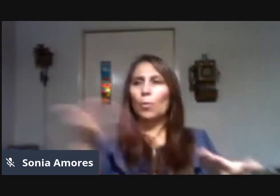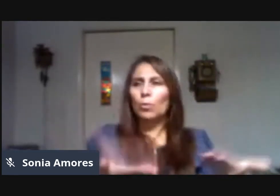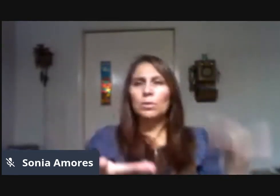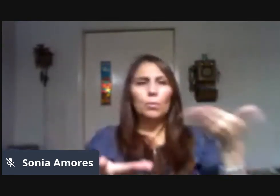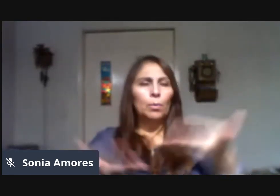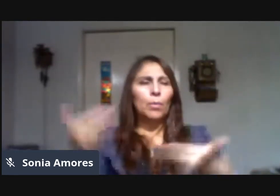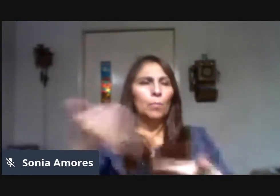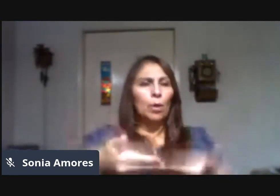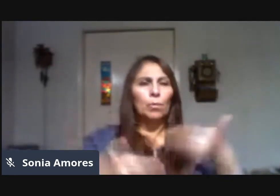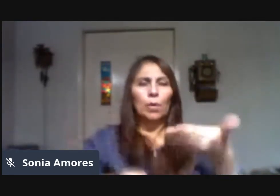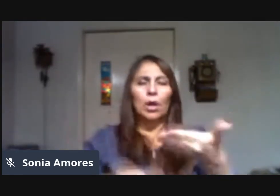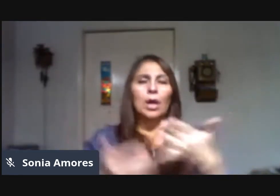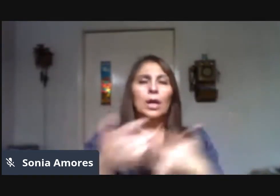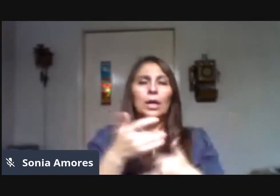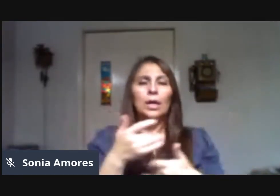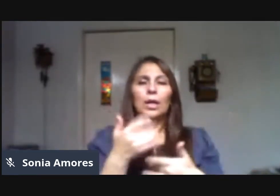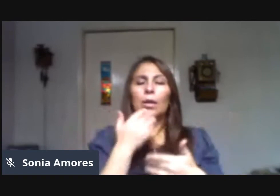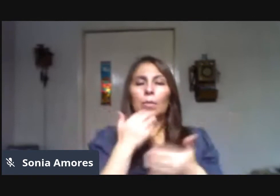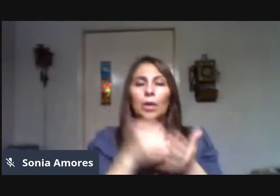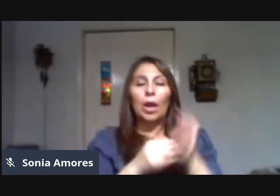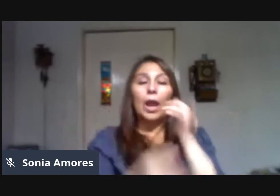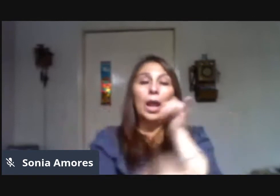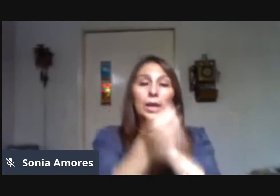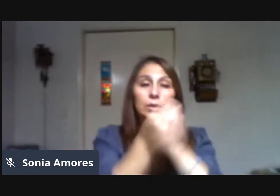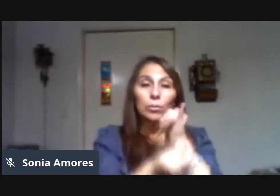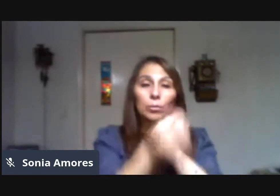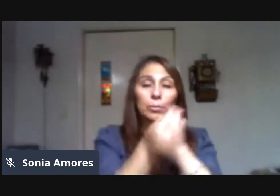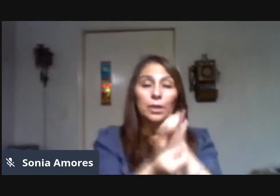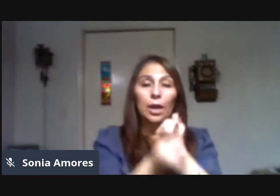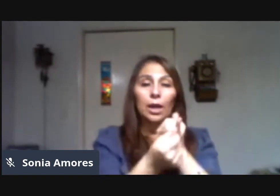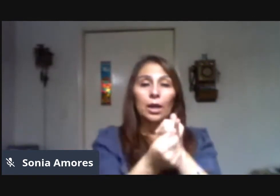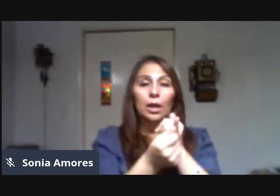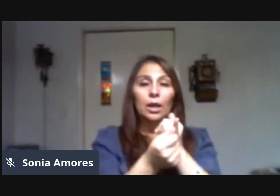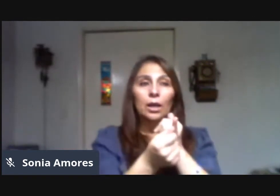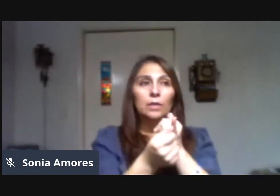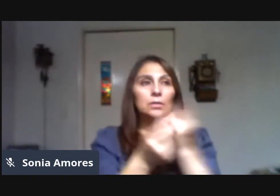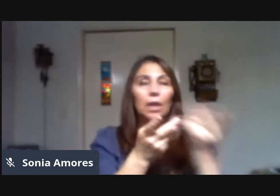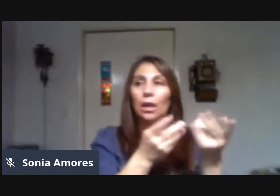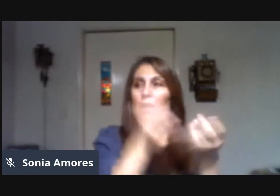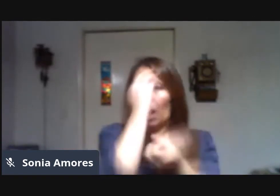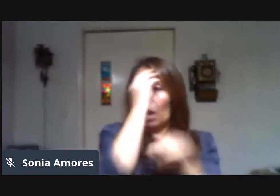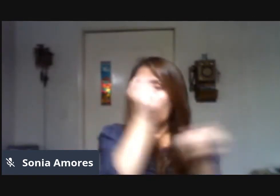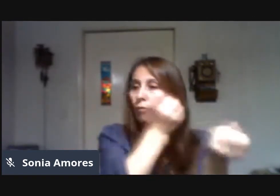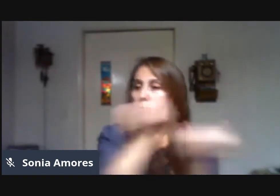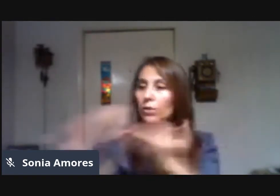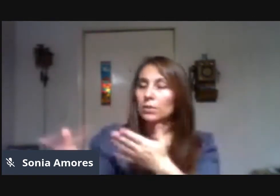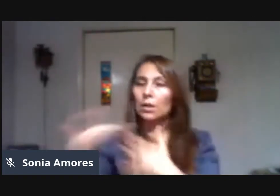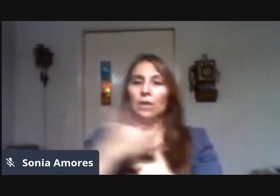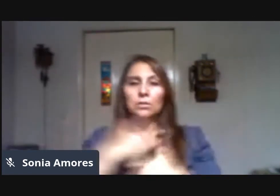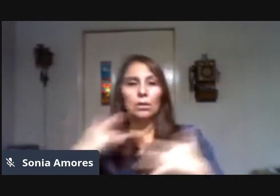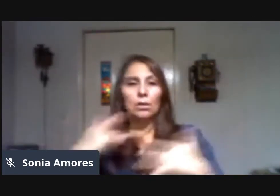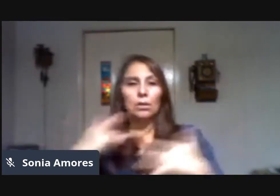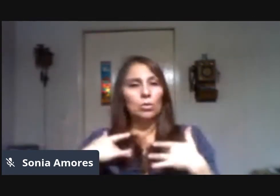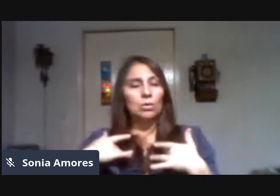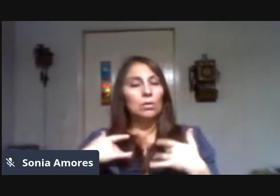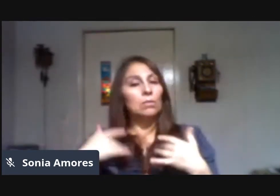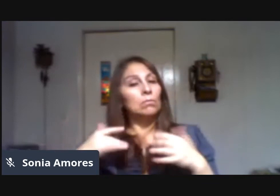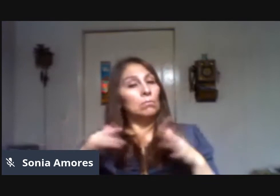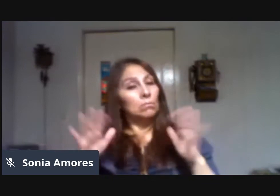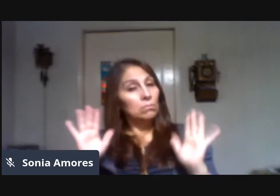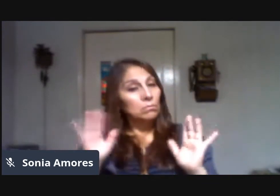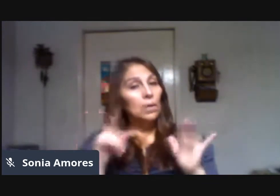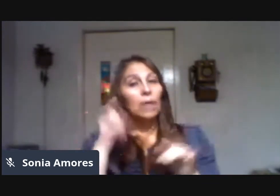supeditada, perdón, la economía esté supeditada a la salud, es algo muy valioso, que se tendría que seguir